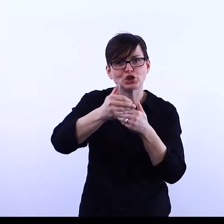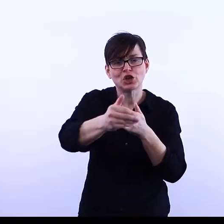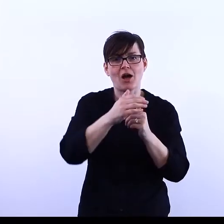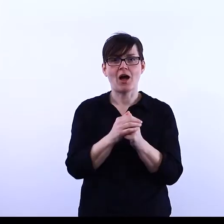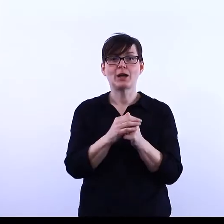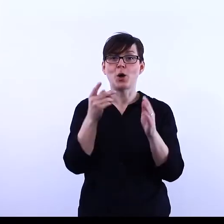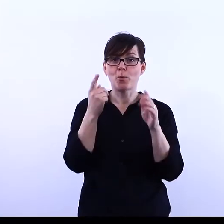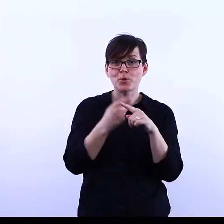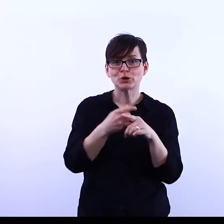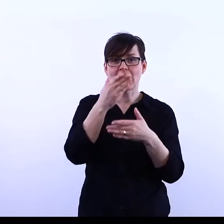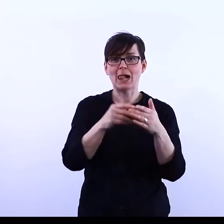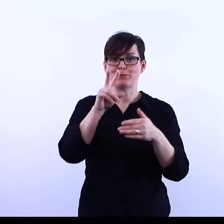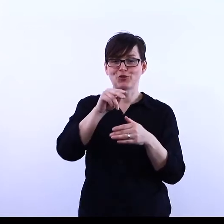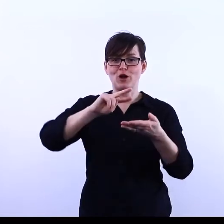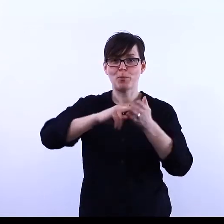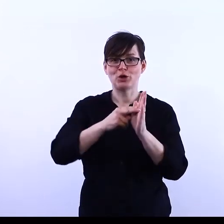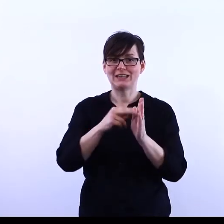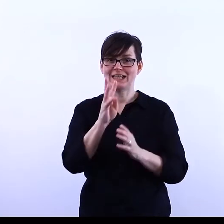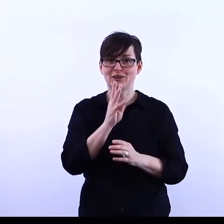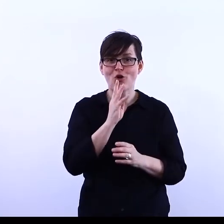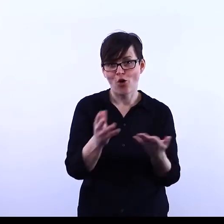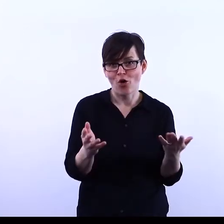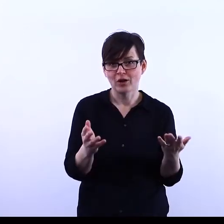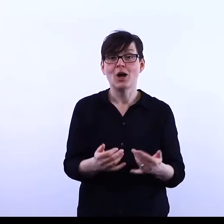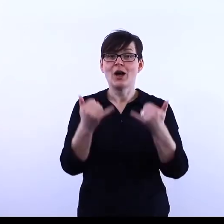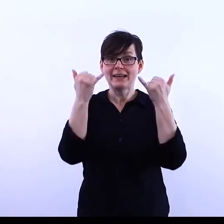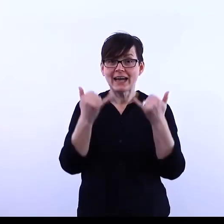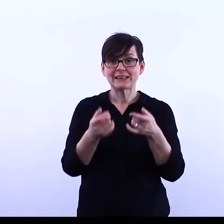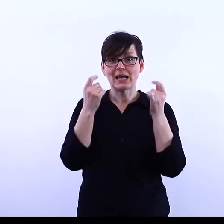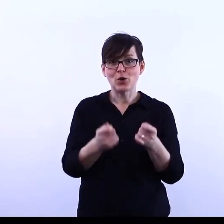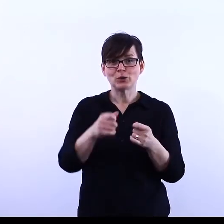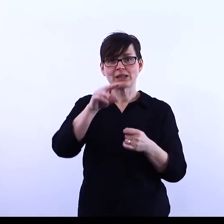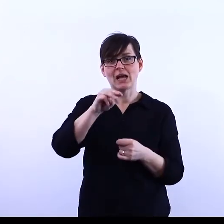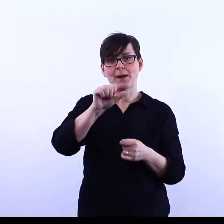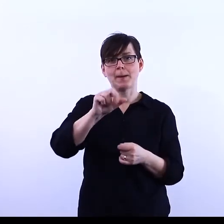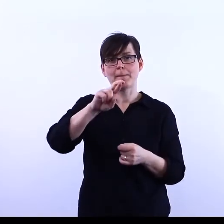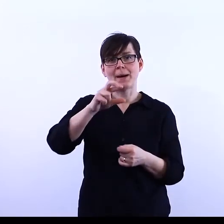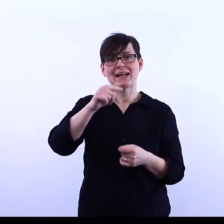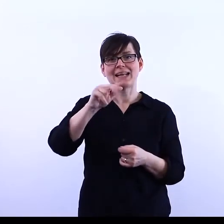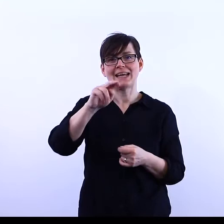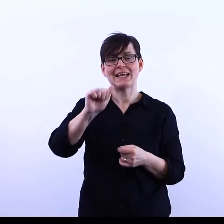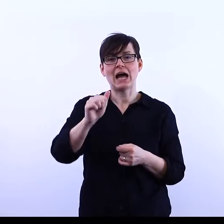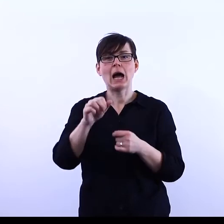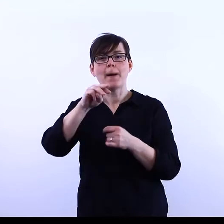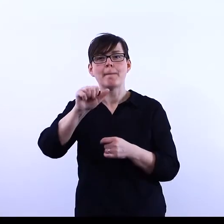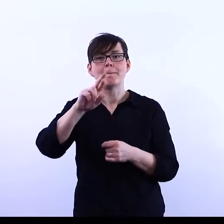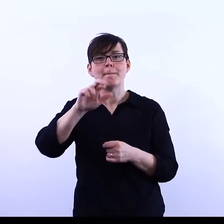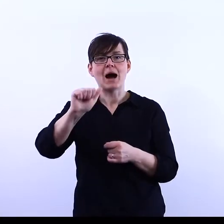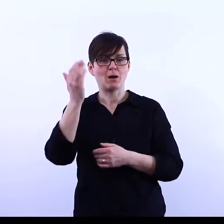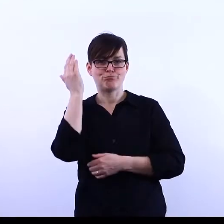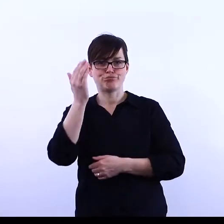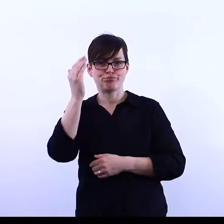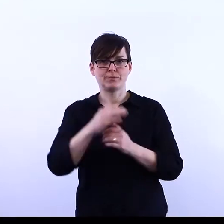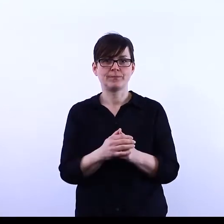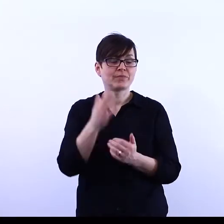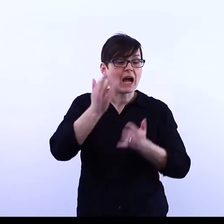Wir starten jetzt mit der ersten Keynote des Tages von Martina Mara. Algorithmen, Pflegeroboter, selbstfahrende